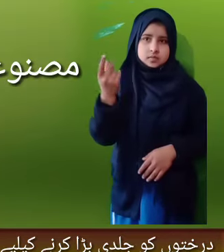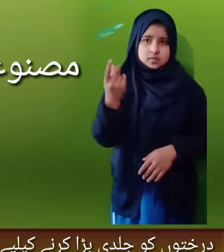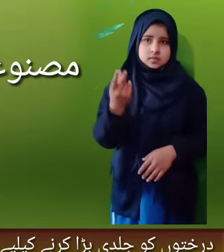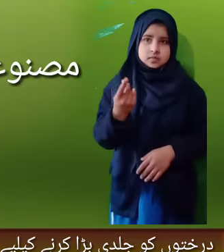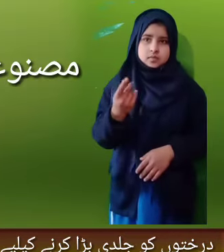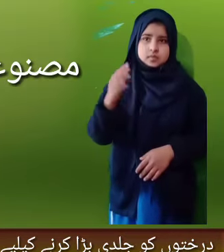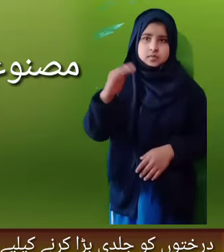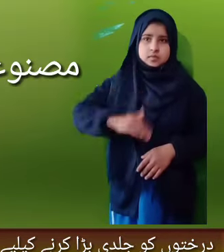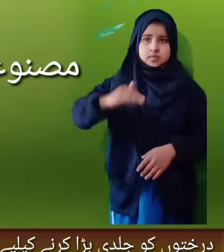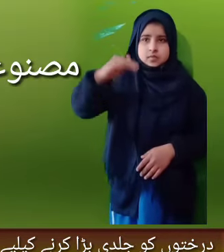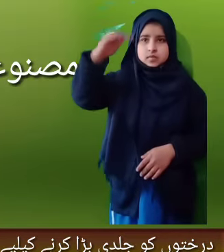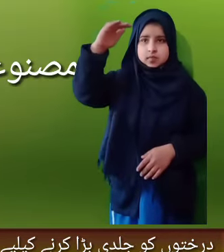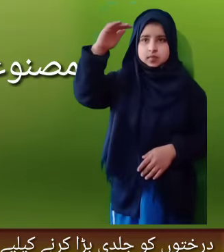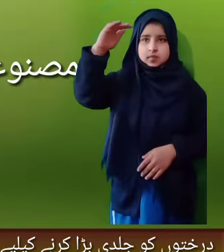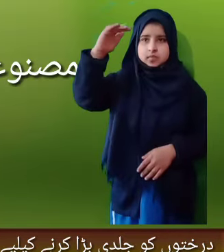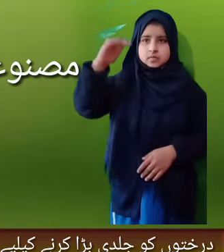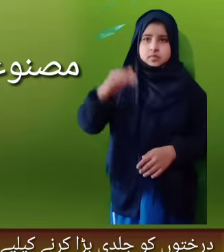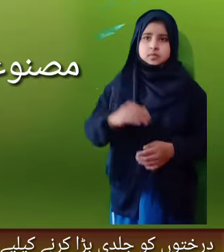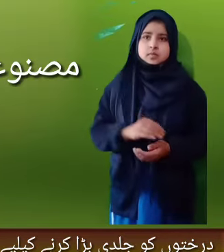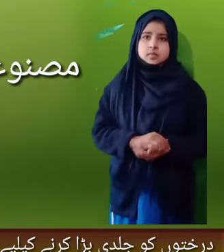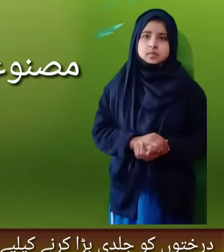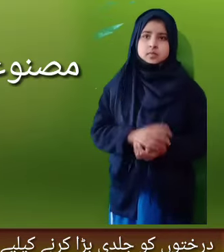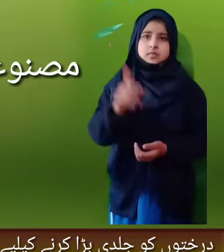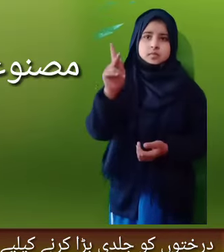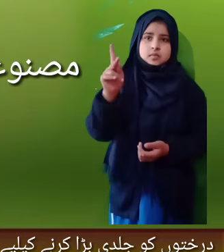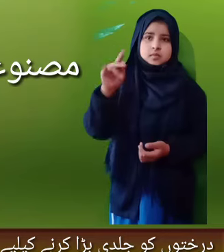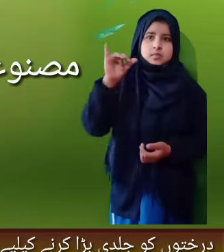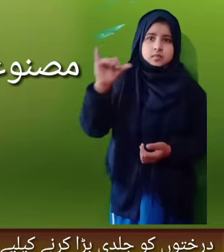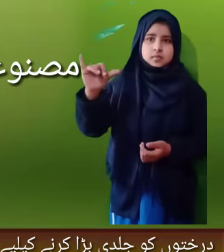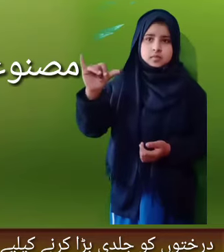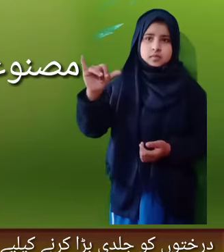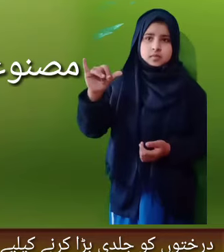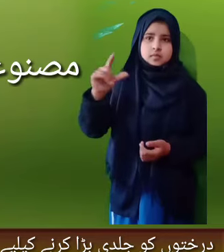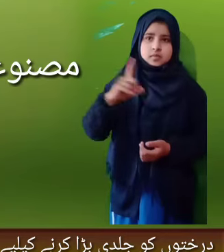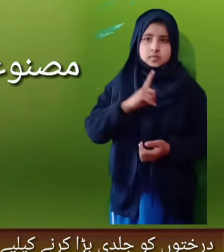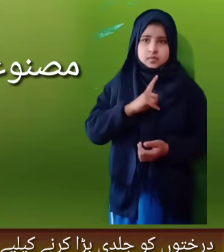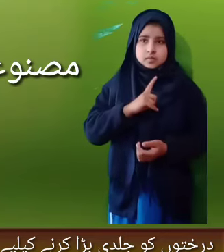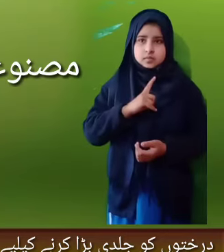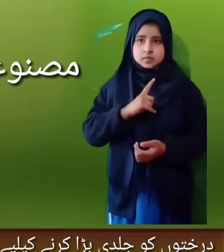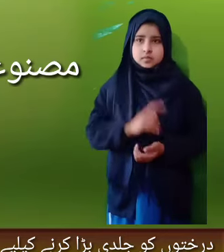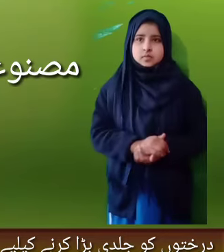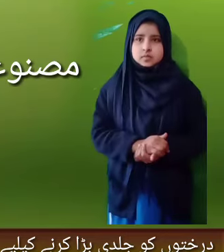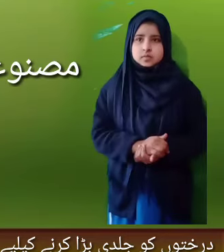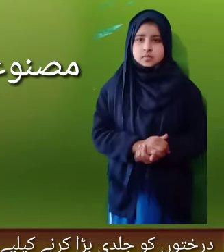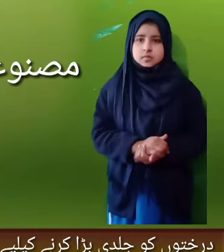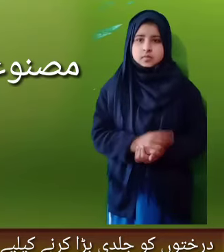जल्दी बड़ा करने के लिए